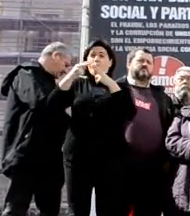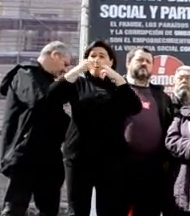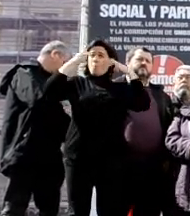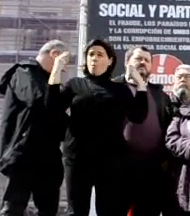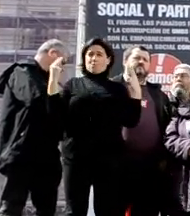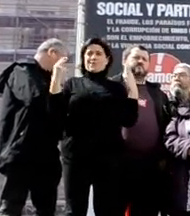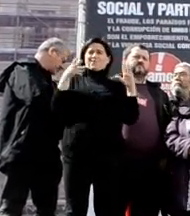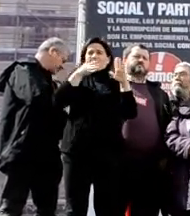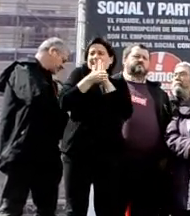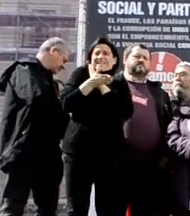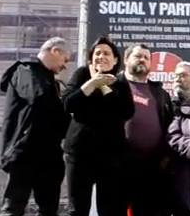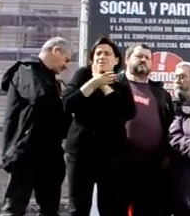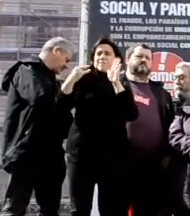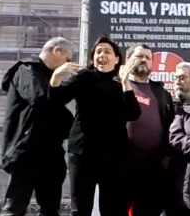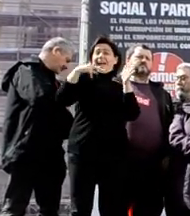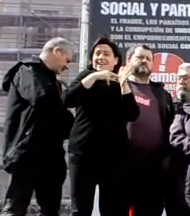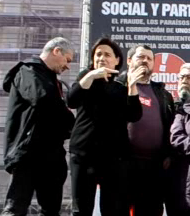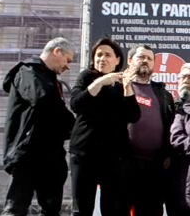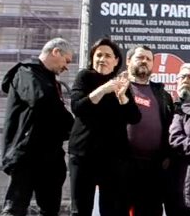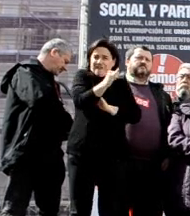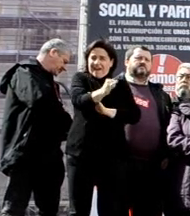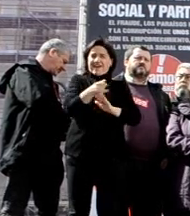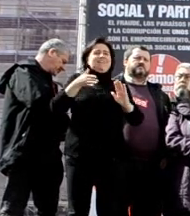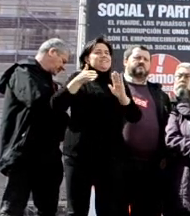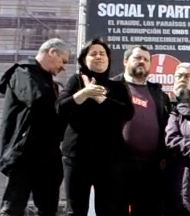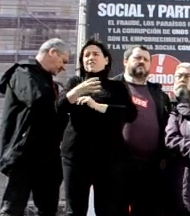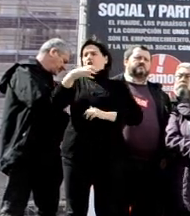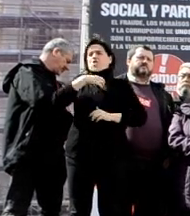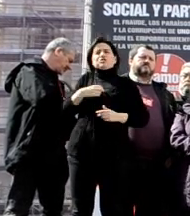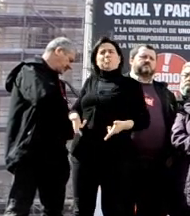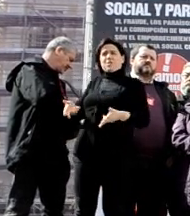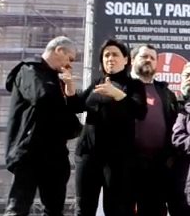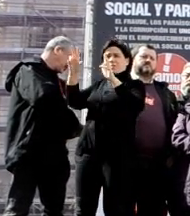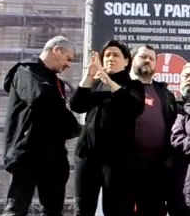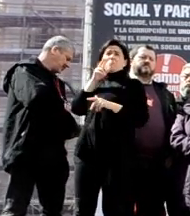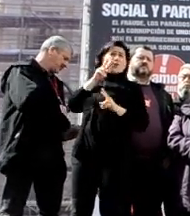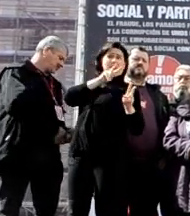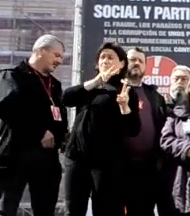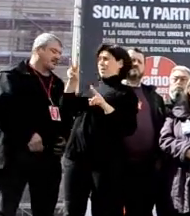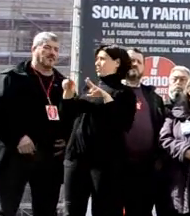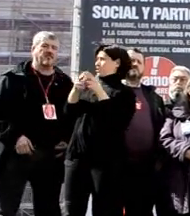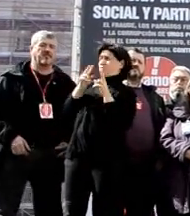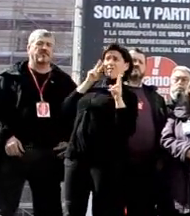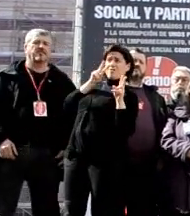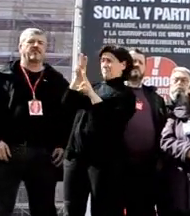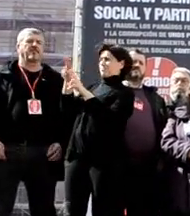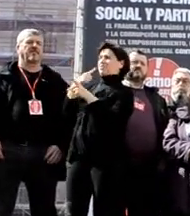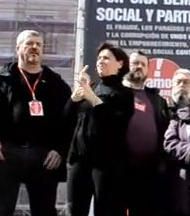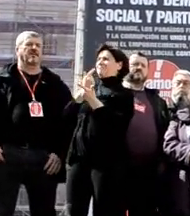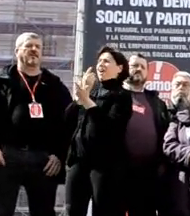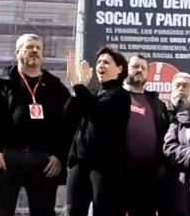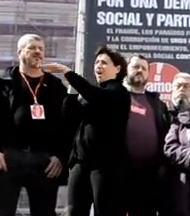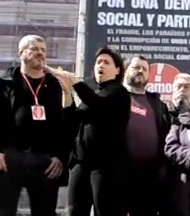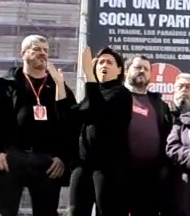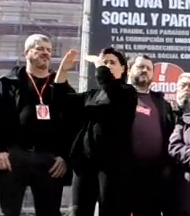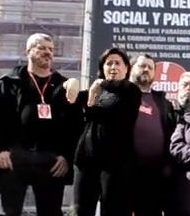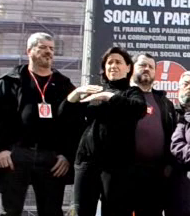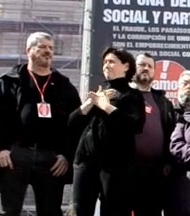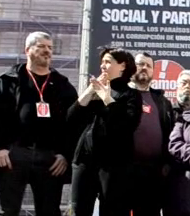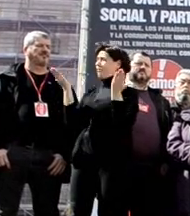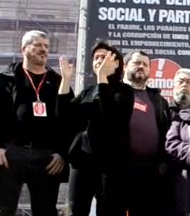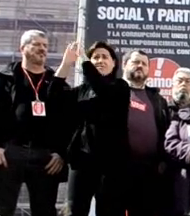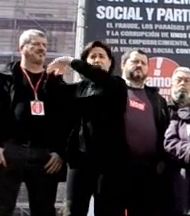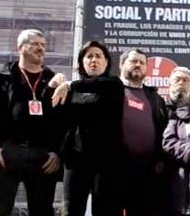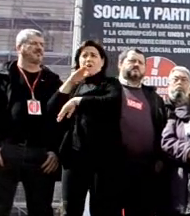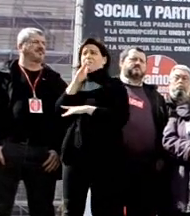actividad política, levantan ante los ojos de la sociedad un peligroso muro de desconfianza hacia las instituciones